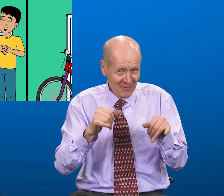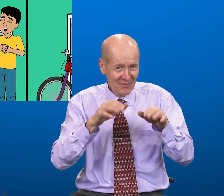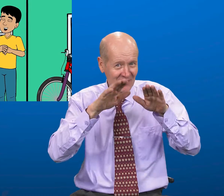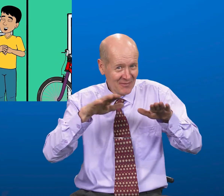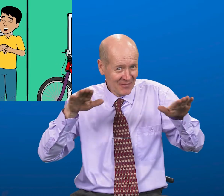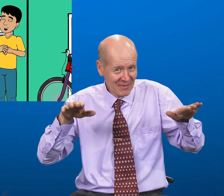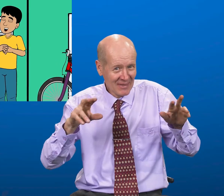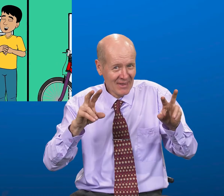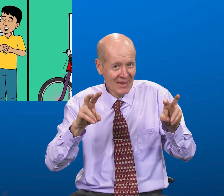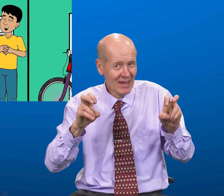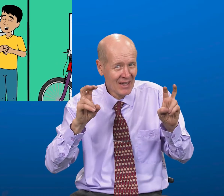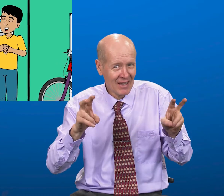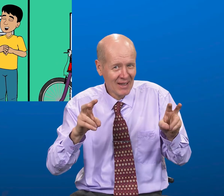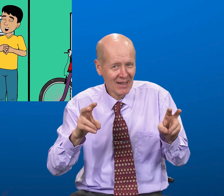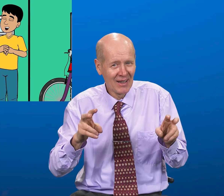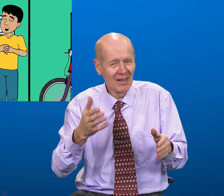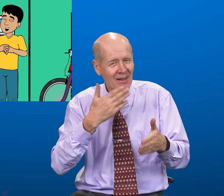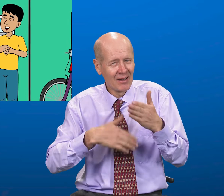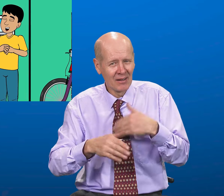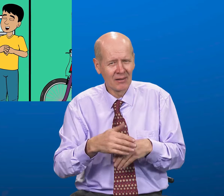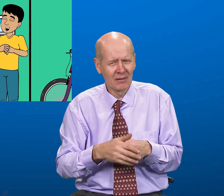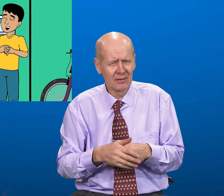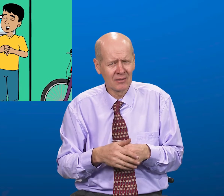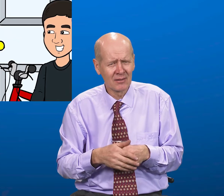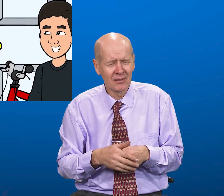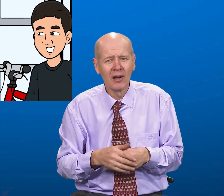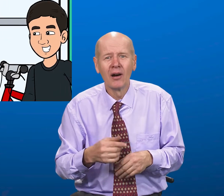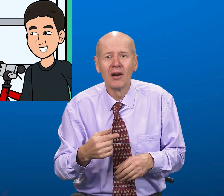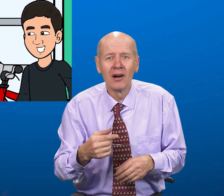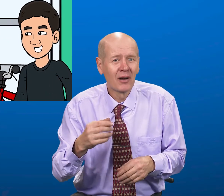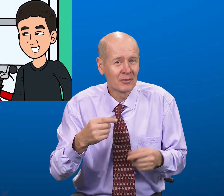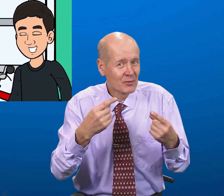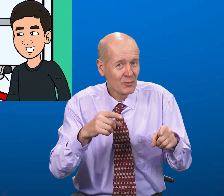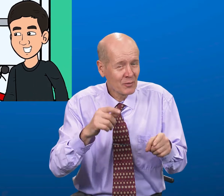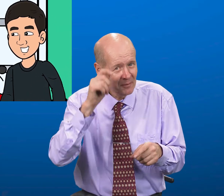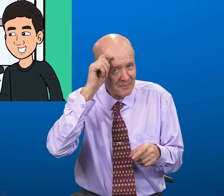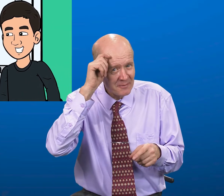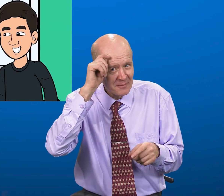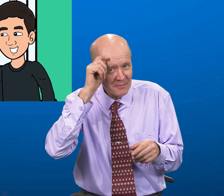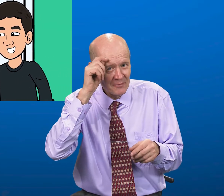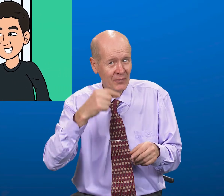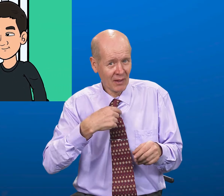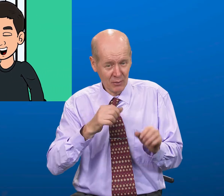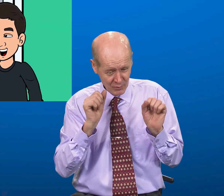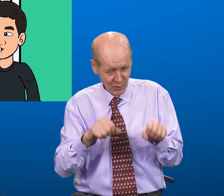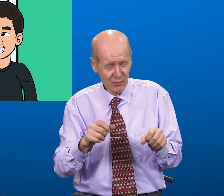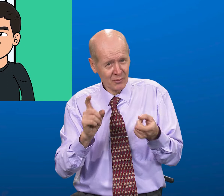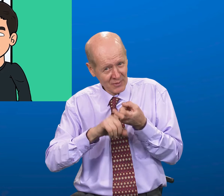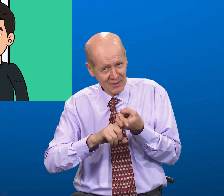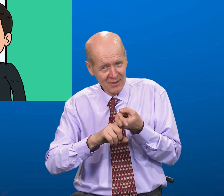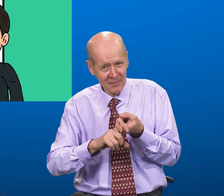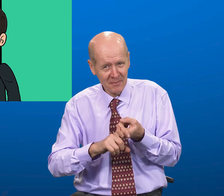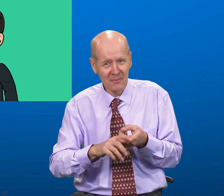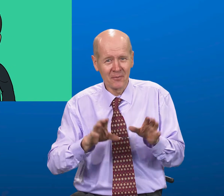как удивились дети, когда нашли подарки. Сэм, брат Джареда, услышал их смех. «Могу я присоединиться к вам в следующий раз?»